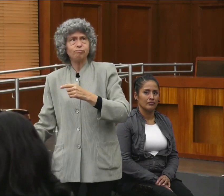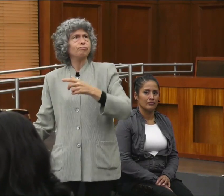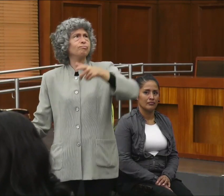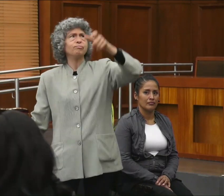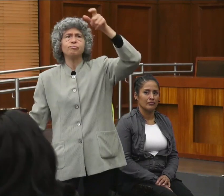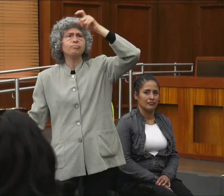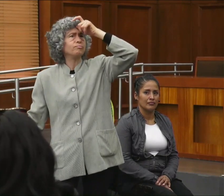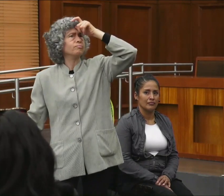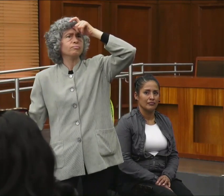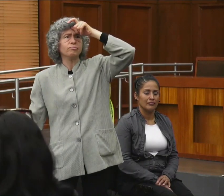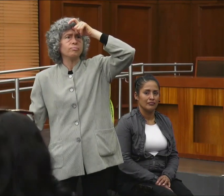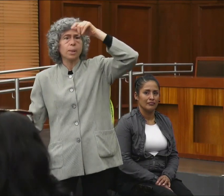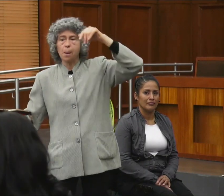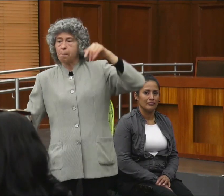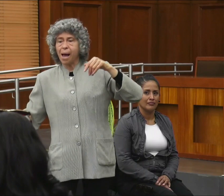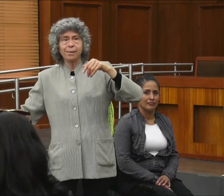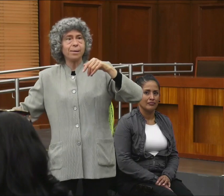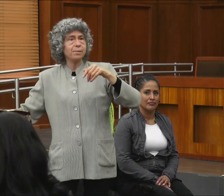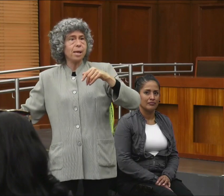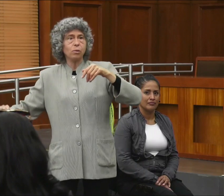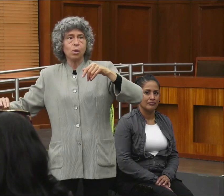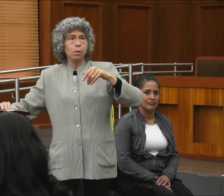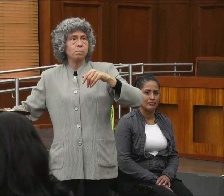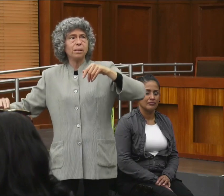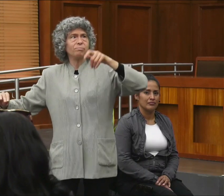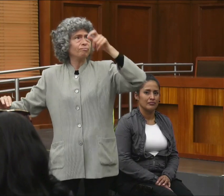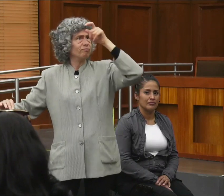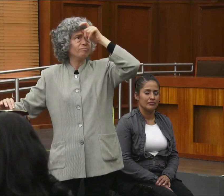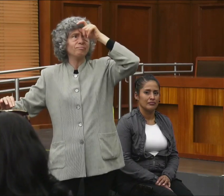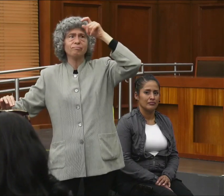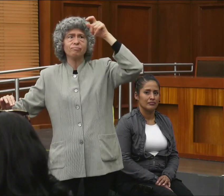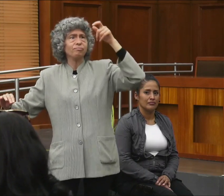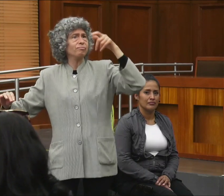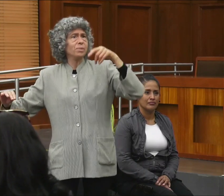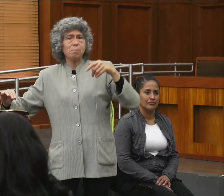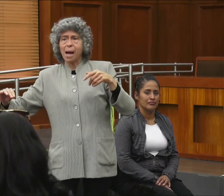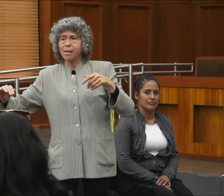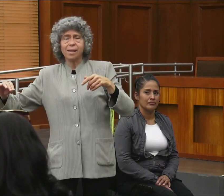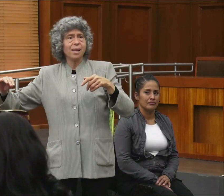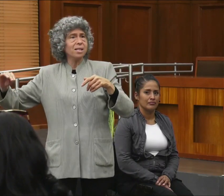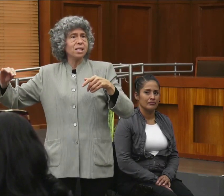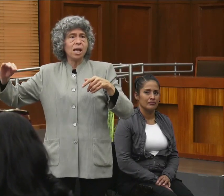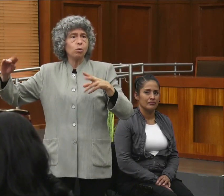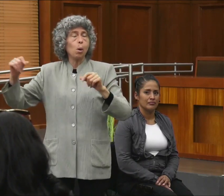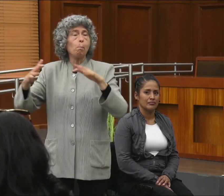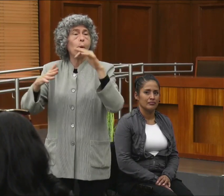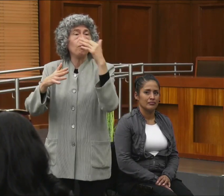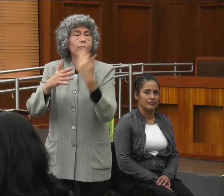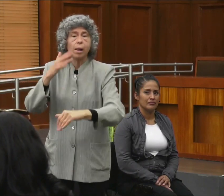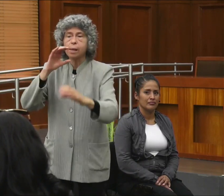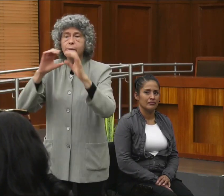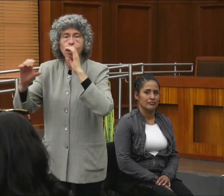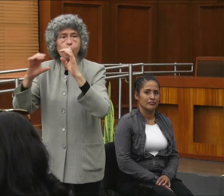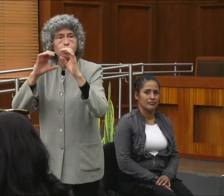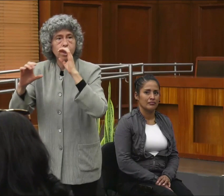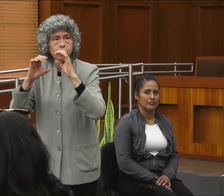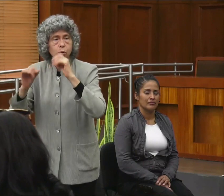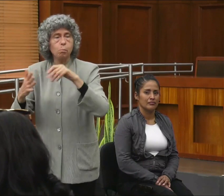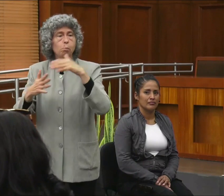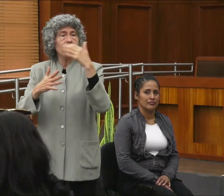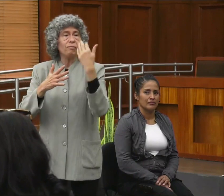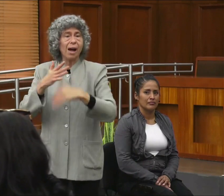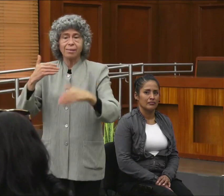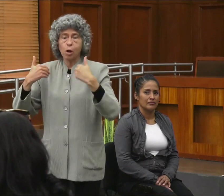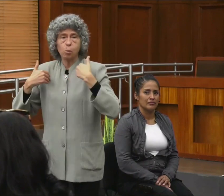porque los niños sordos van creciendo con dudas, con incertidumbres, y así es como van creciendo con falta